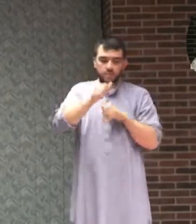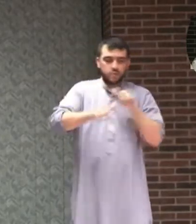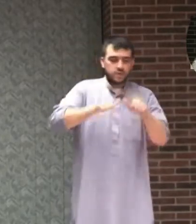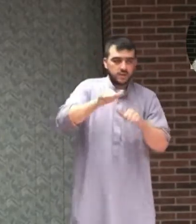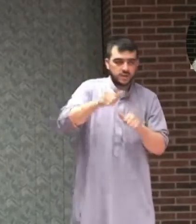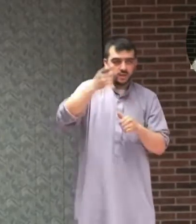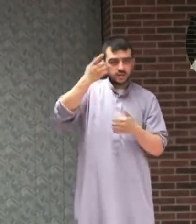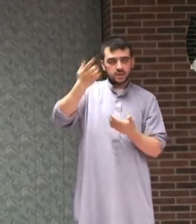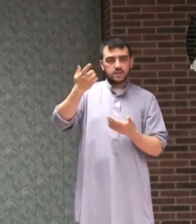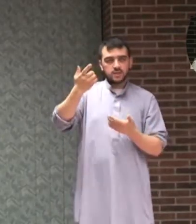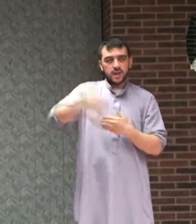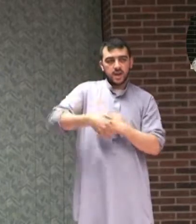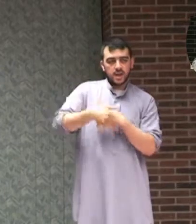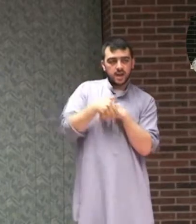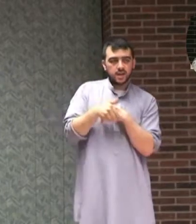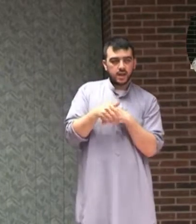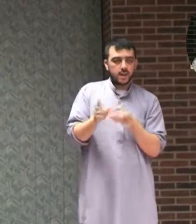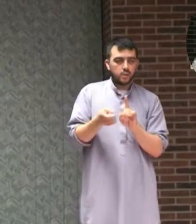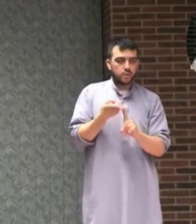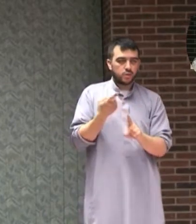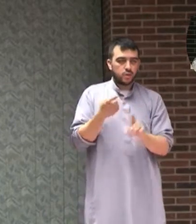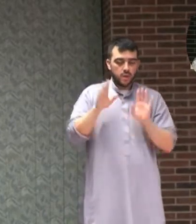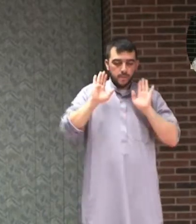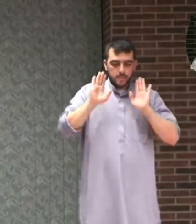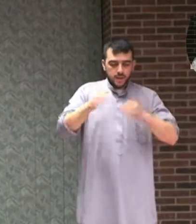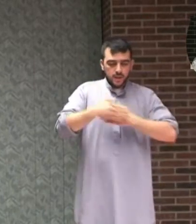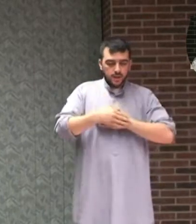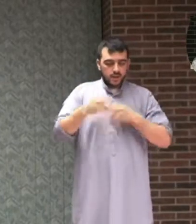et face auquel on ne peut pas d'aucune manière